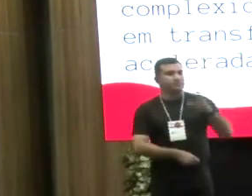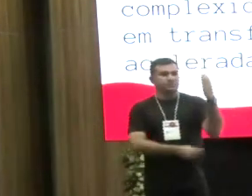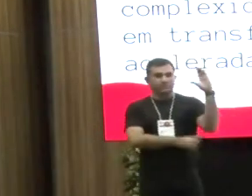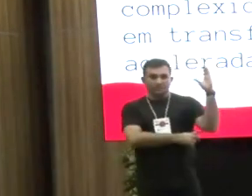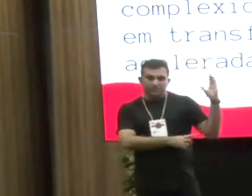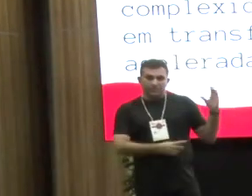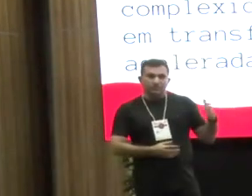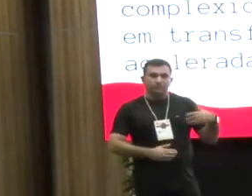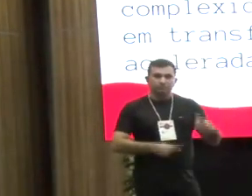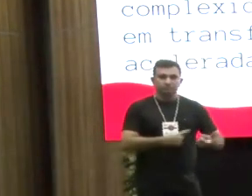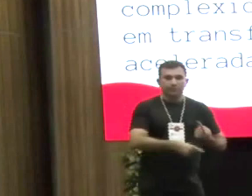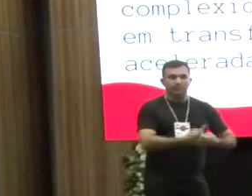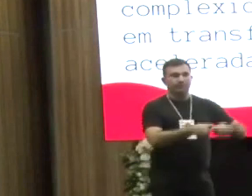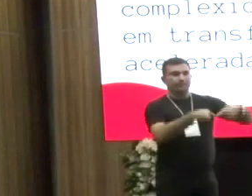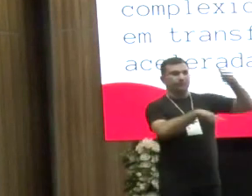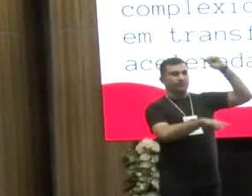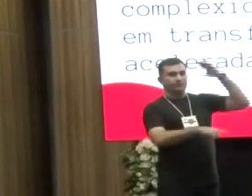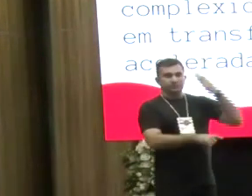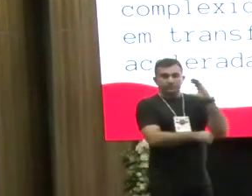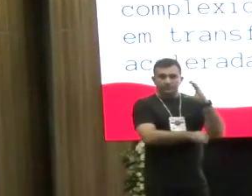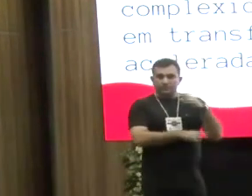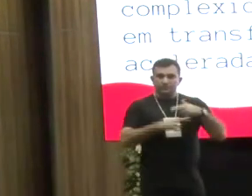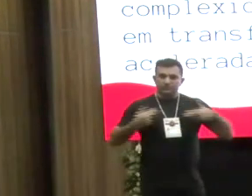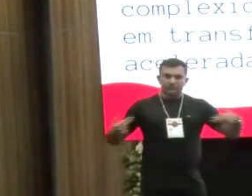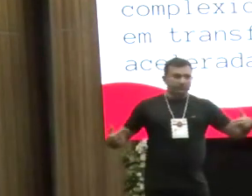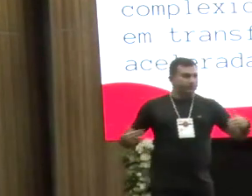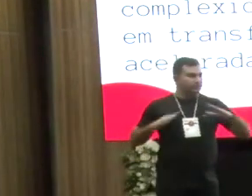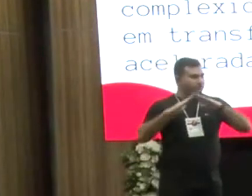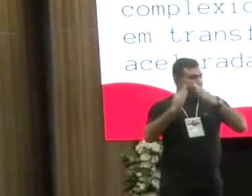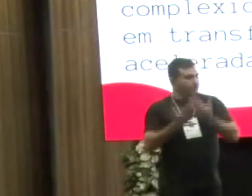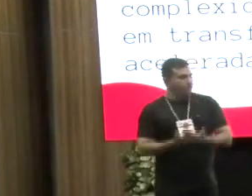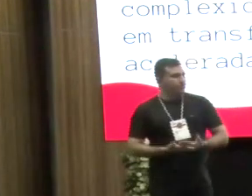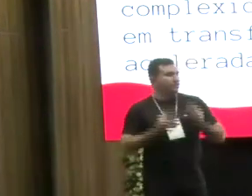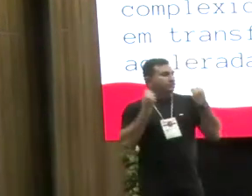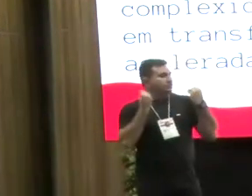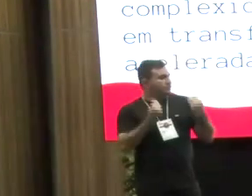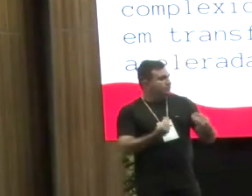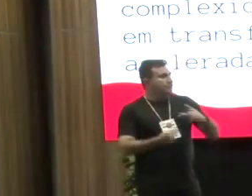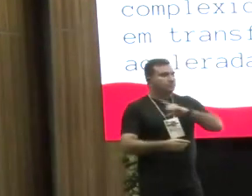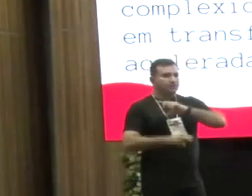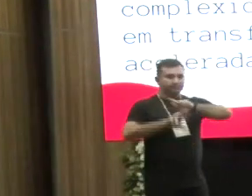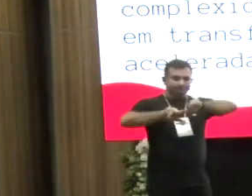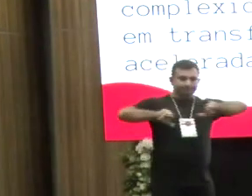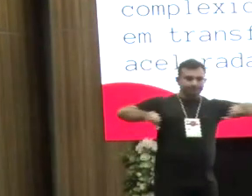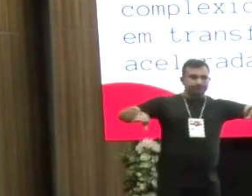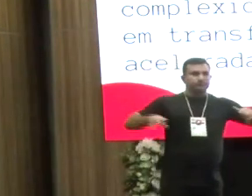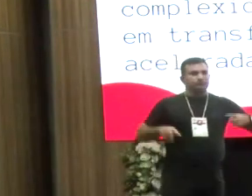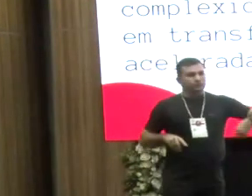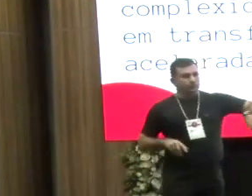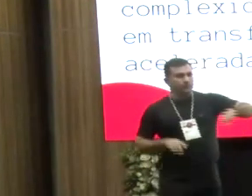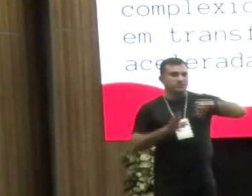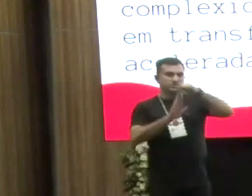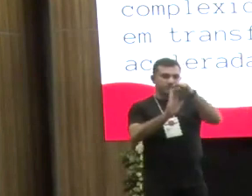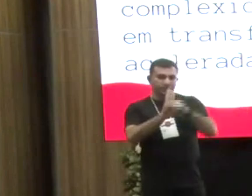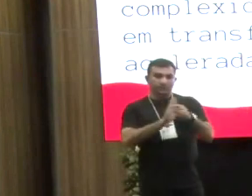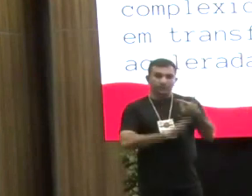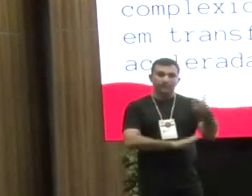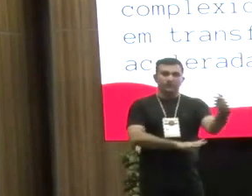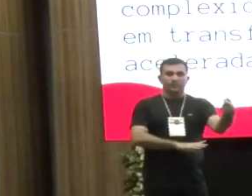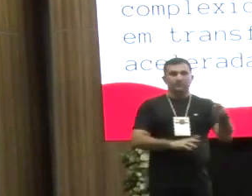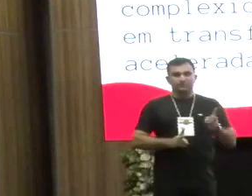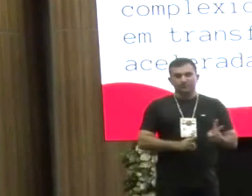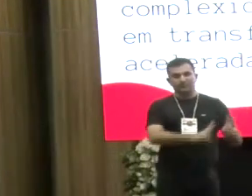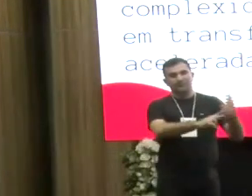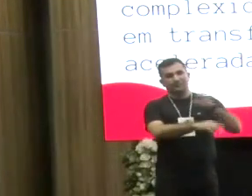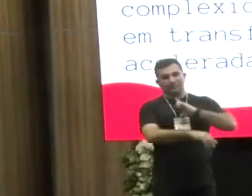ciência, dos avanços científicos? E a escola ainda tem muito do século XX, em